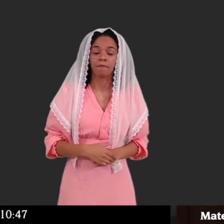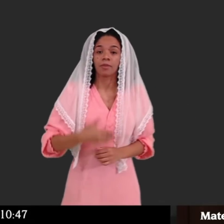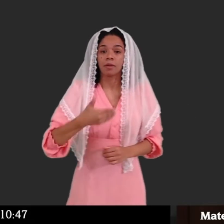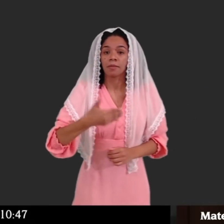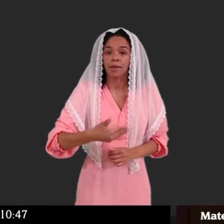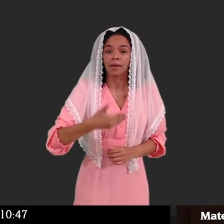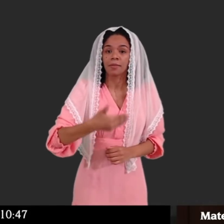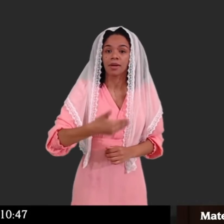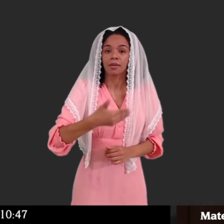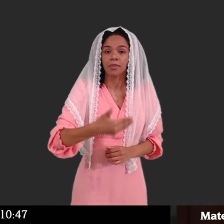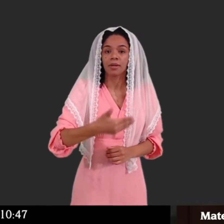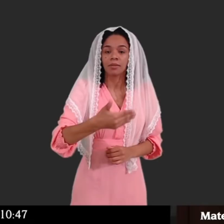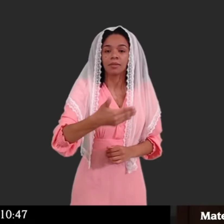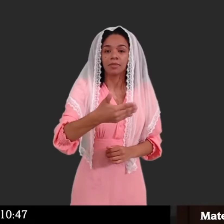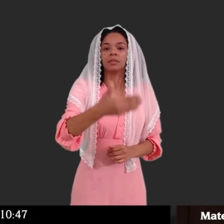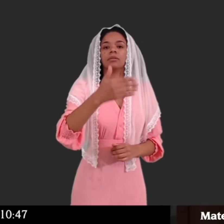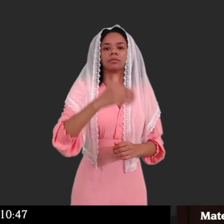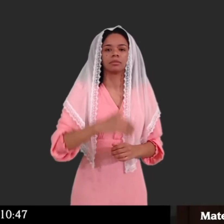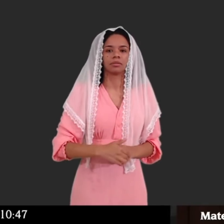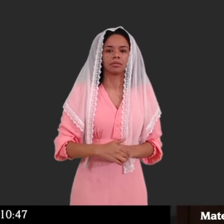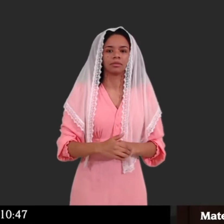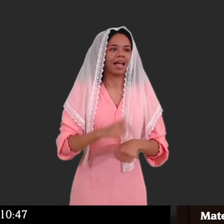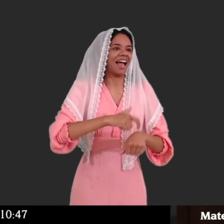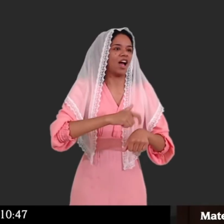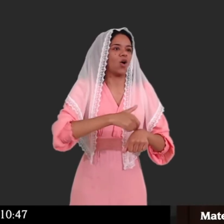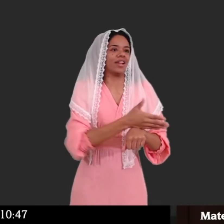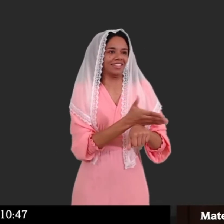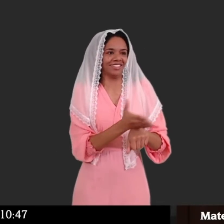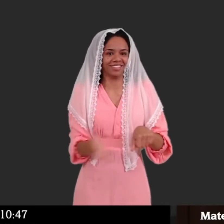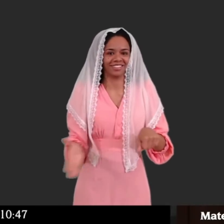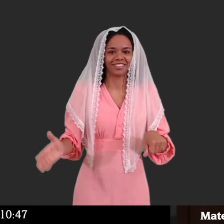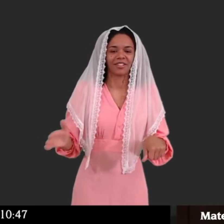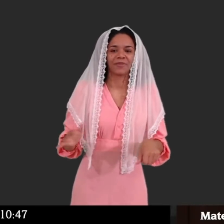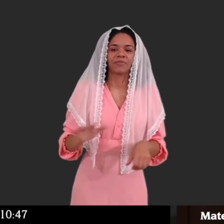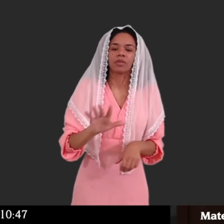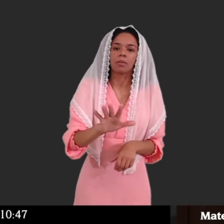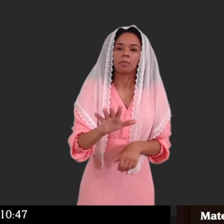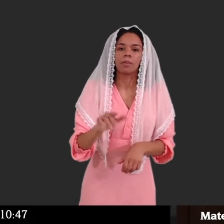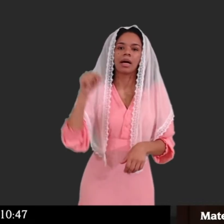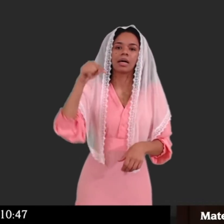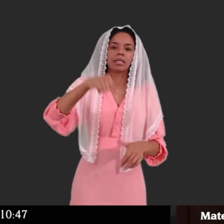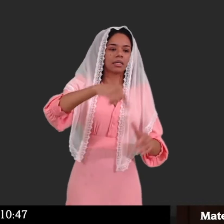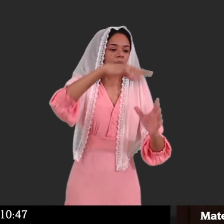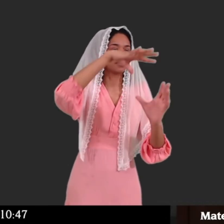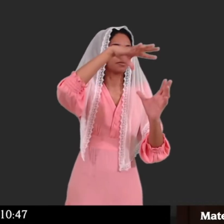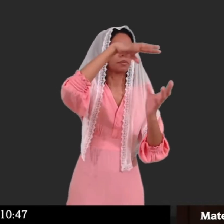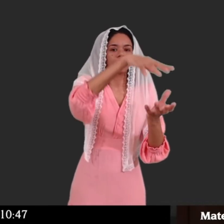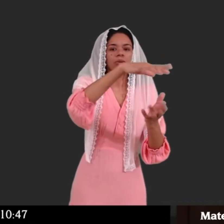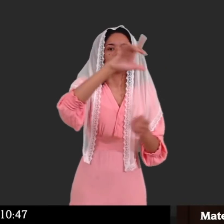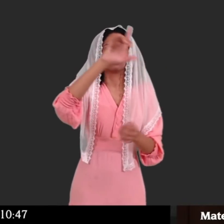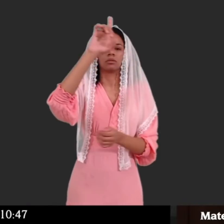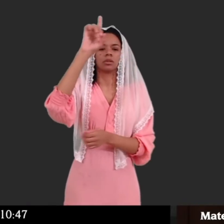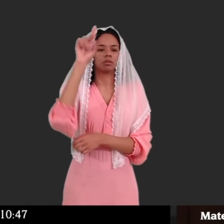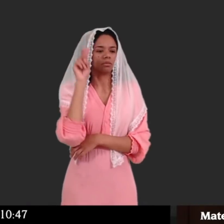Passado um tempo, irmãos, que a hora passa depressa, o Senhor procurou na terra, achou um